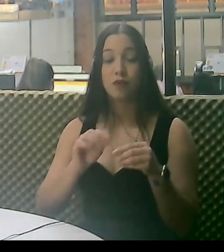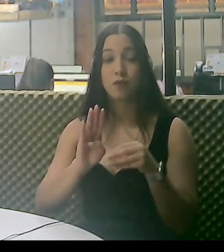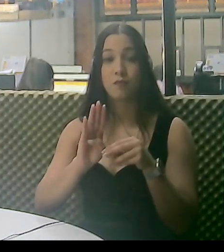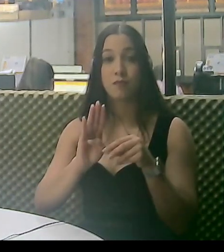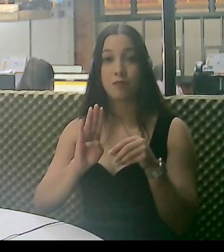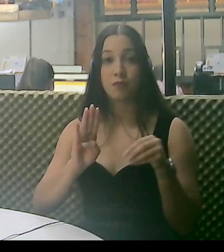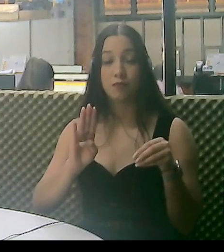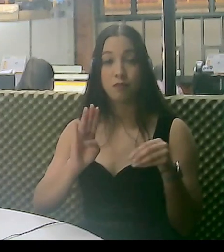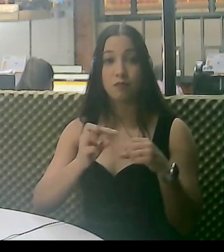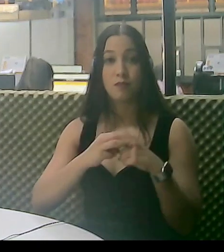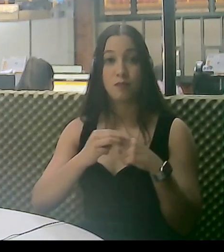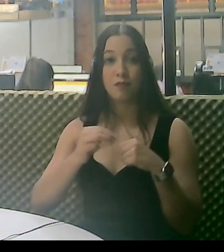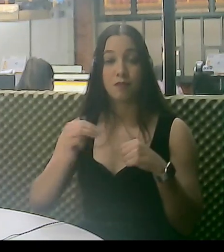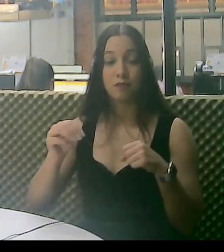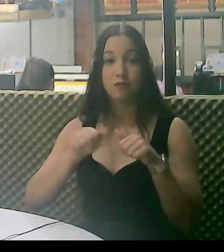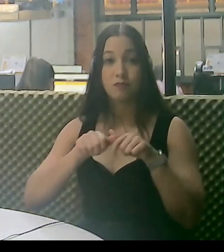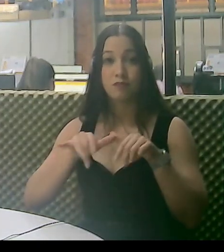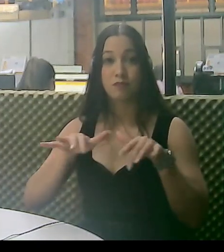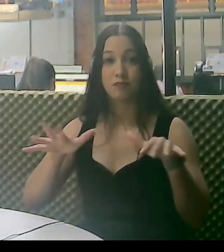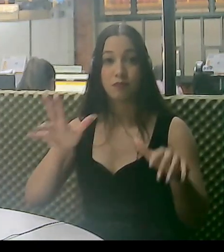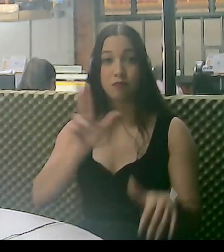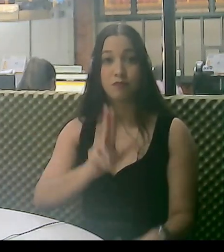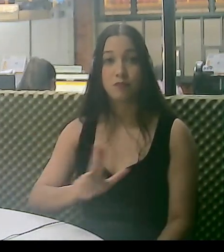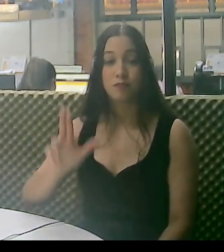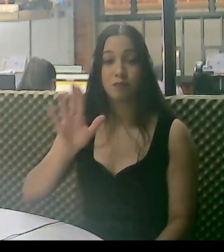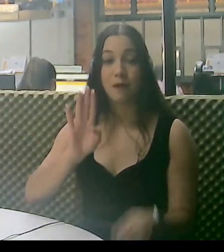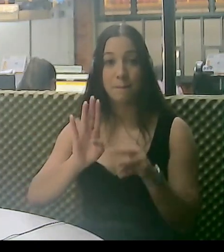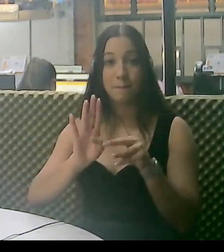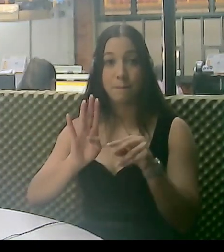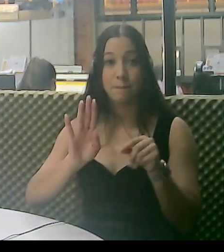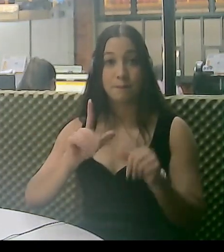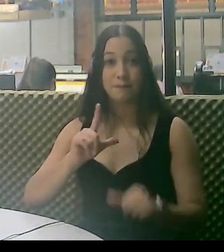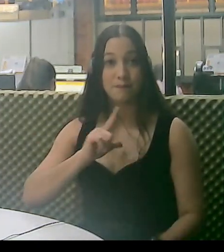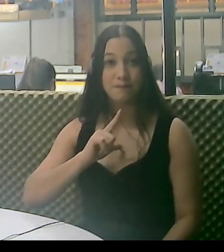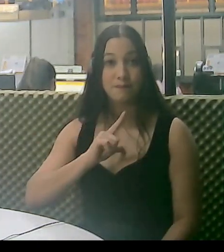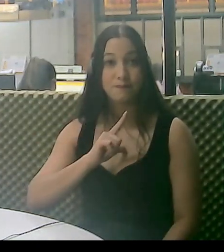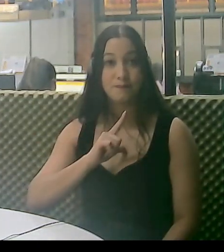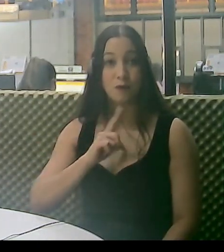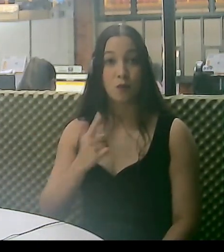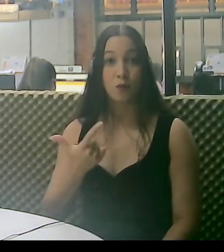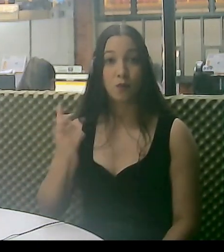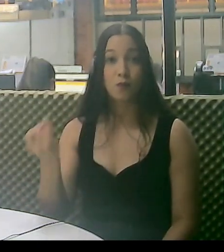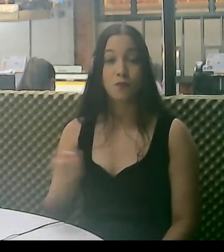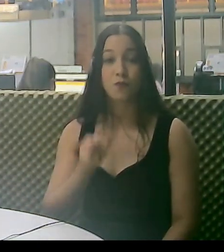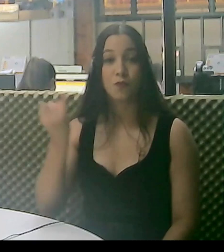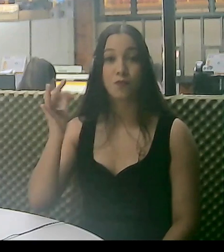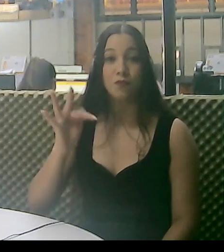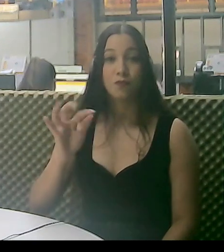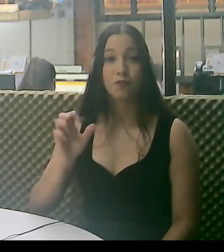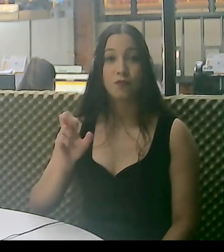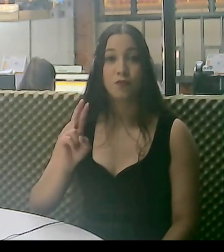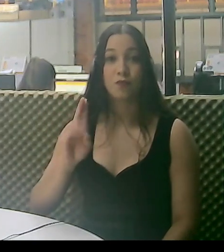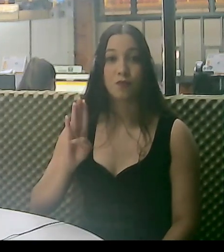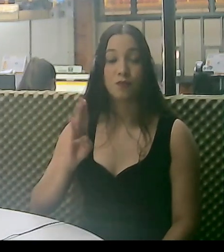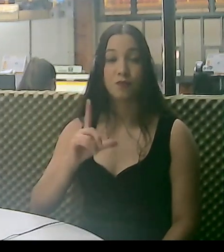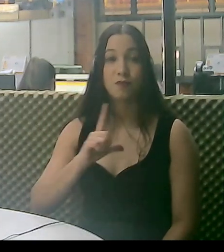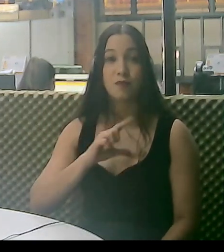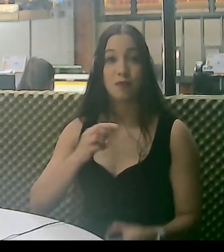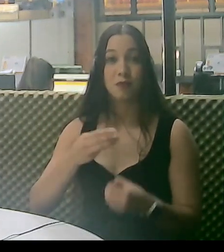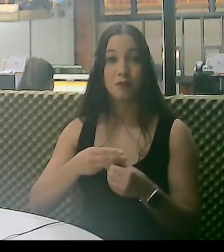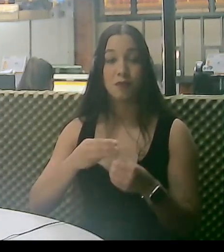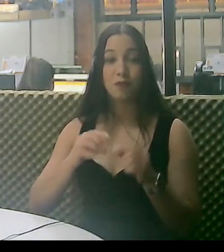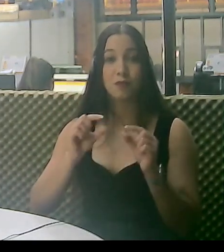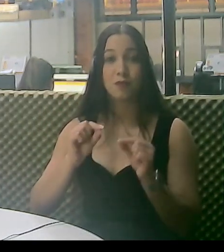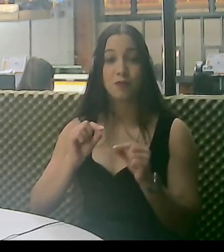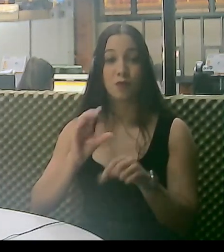remineralizador disponível em larga escala em Uberlândia, o pó de basalto. Outro papel importante que a Ferubi desenvolve no município é a